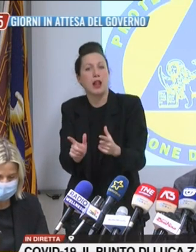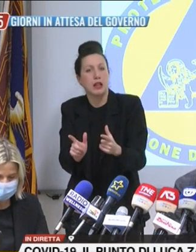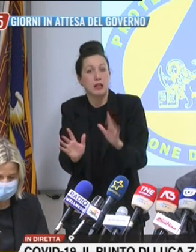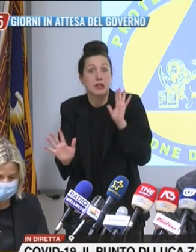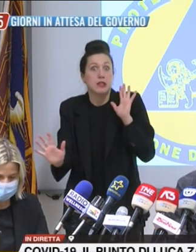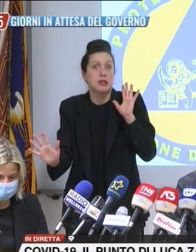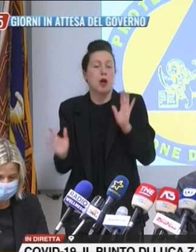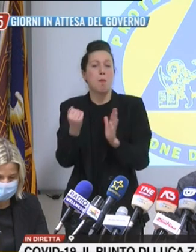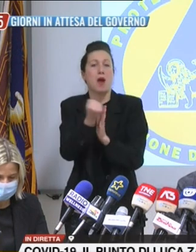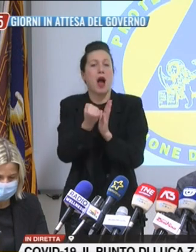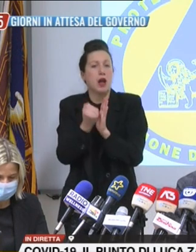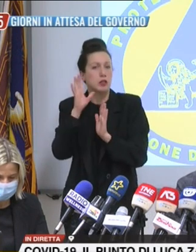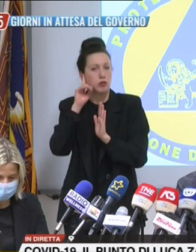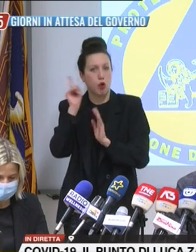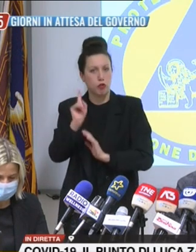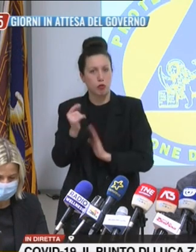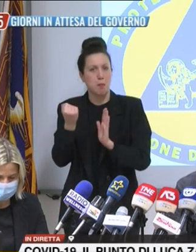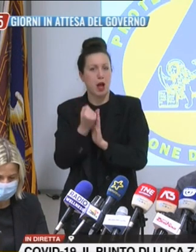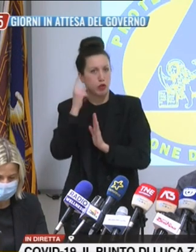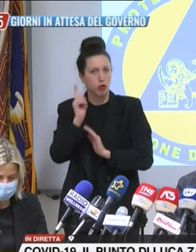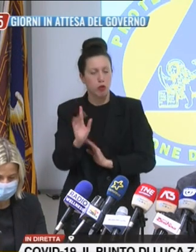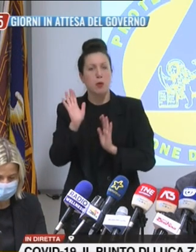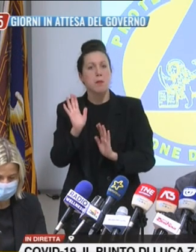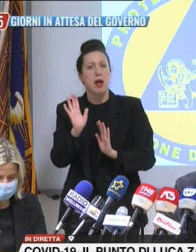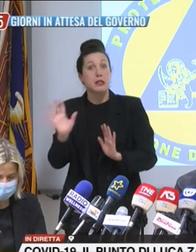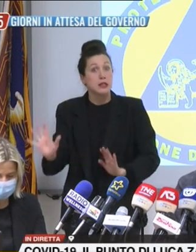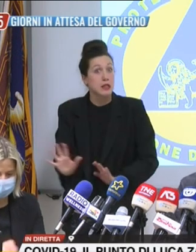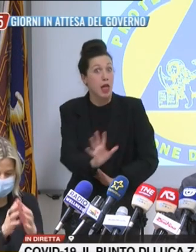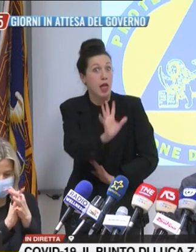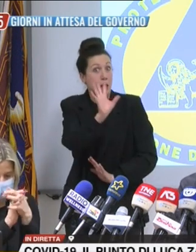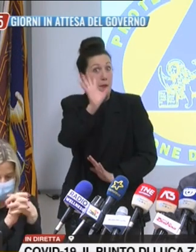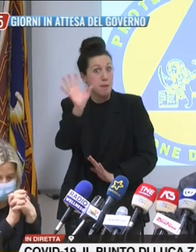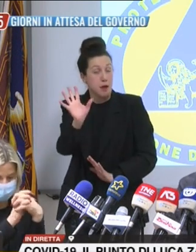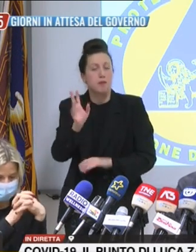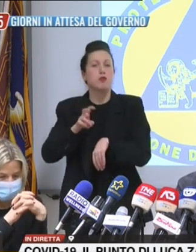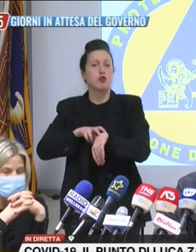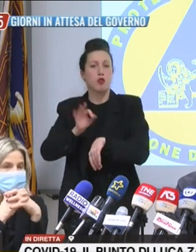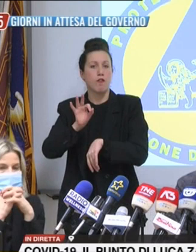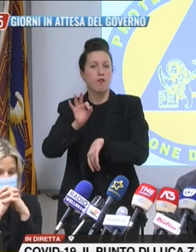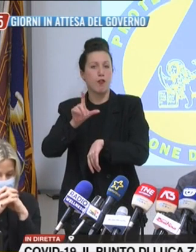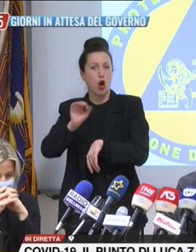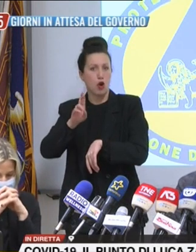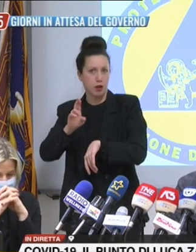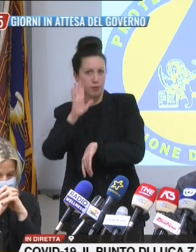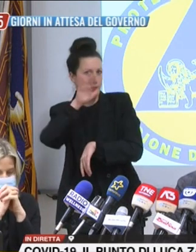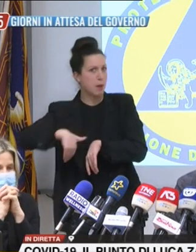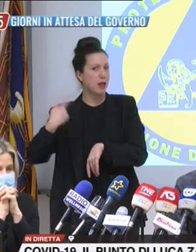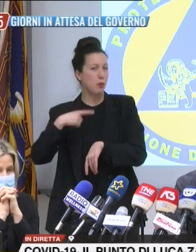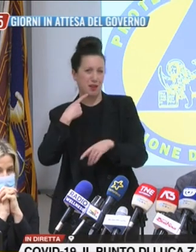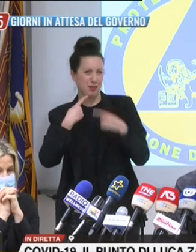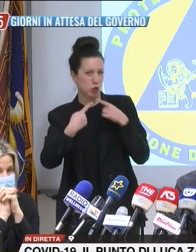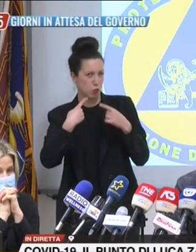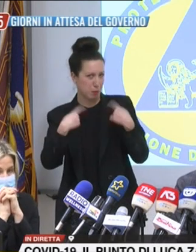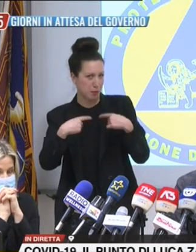stiamo verificando, è il dottor Flori incaricato a questo che ha già avuto degli incontri, forse se tutto verrà